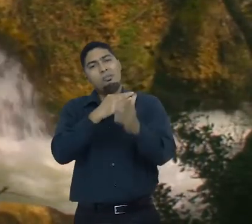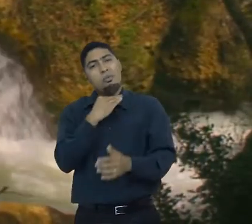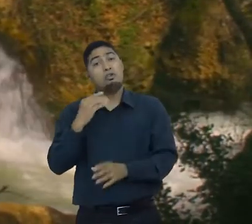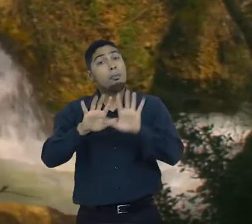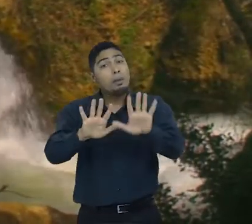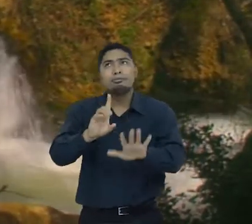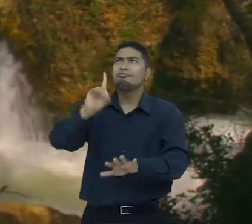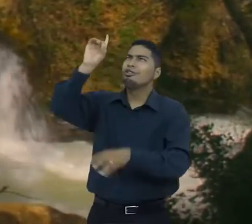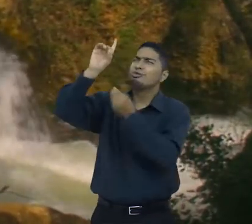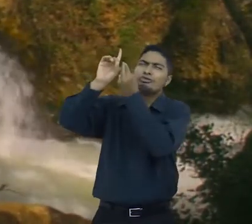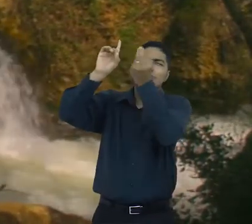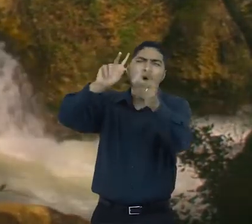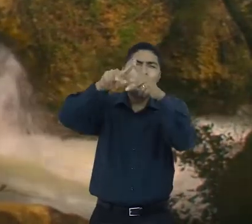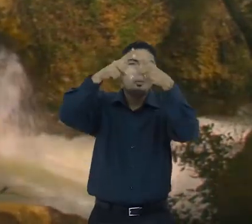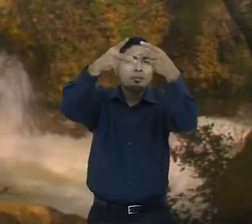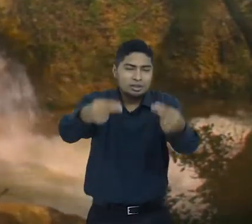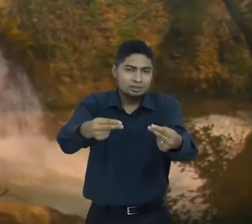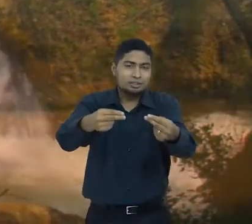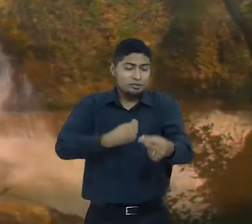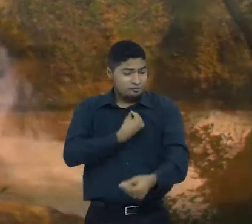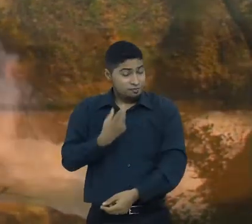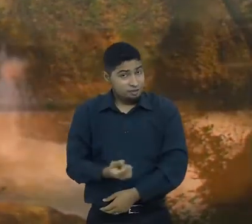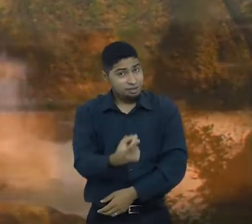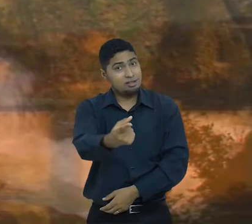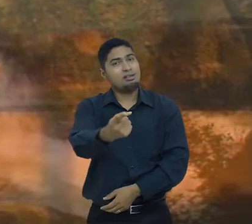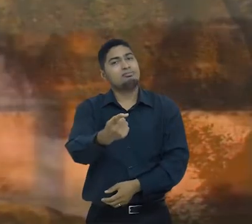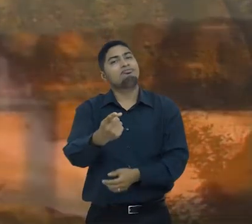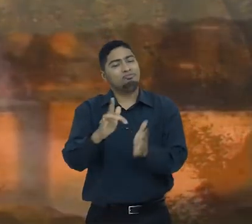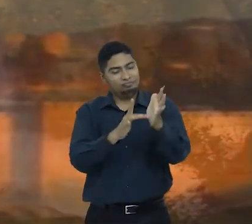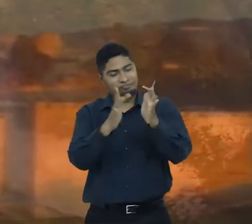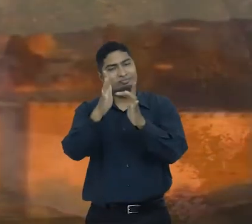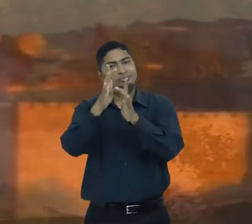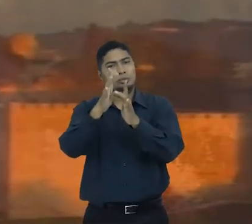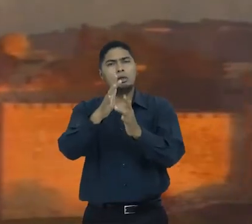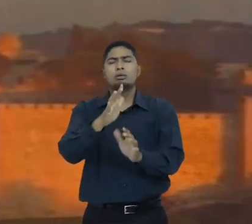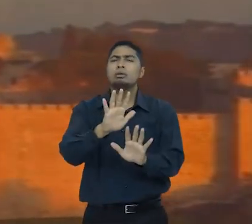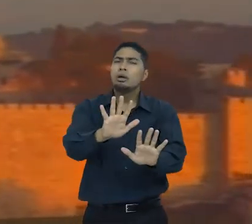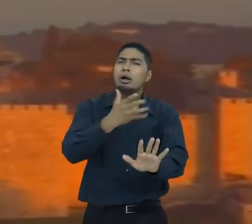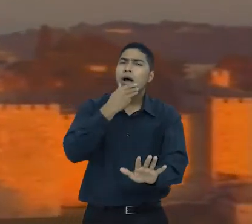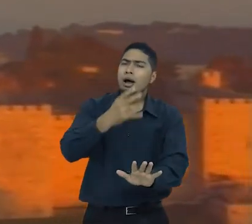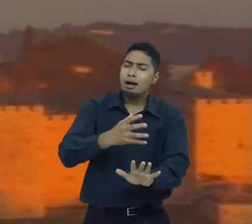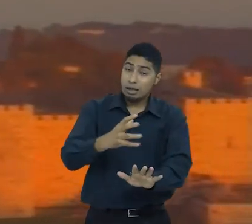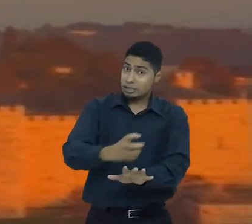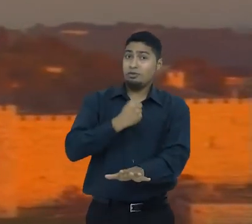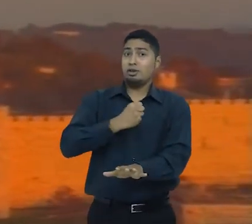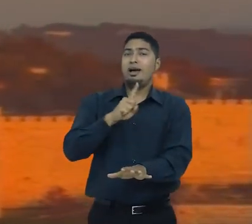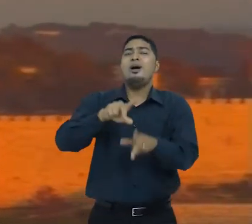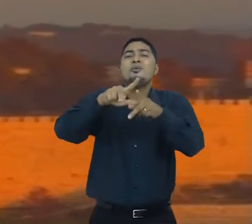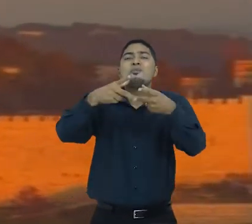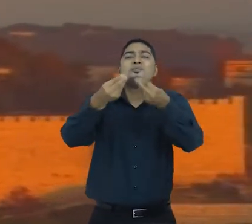eterna por meio de Jesus Cristo, nosso Senhor e Salvador. A salvação é um presente. Ninguém jamais vai se